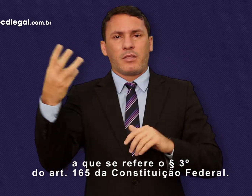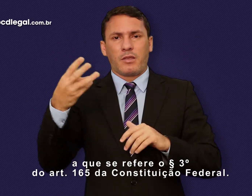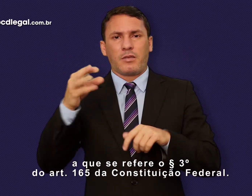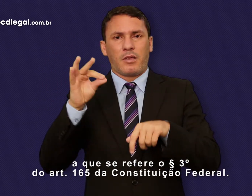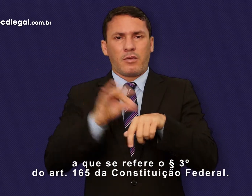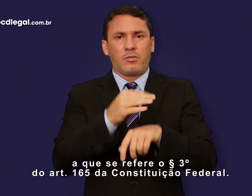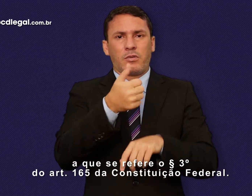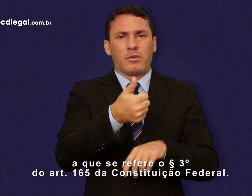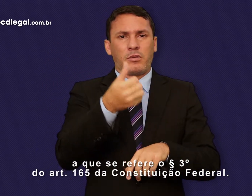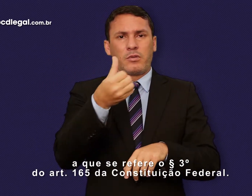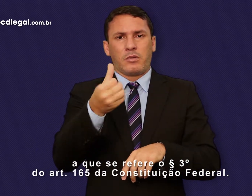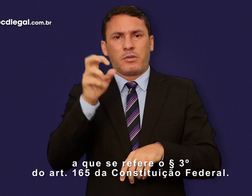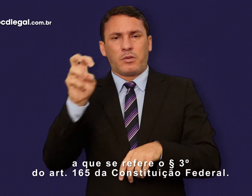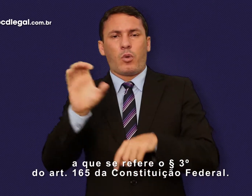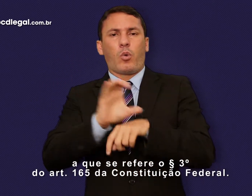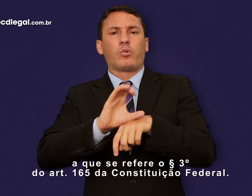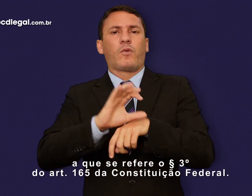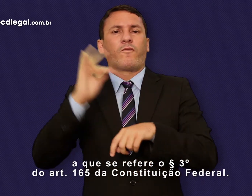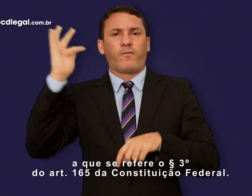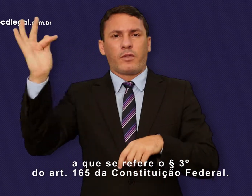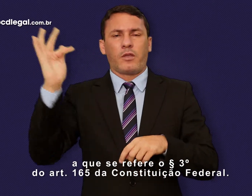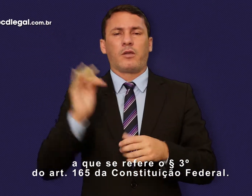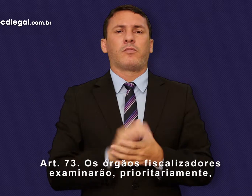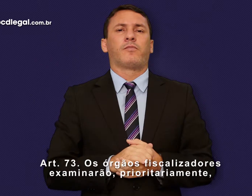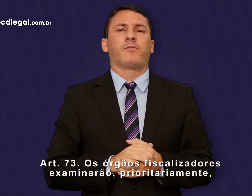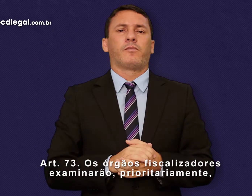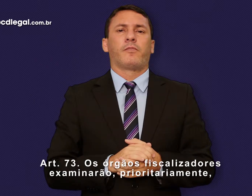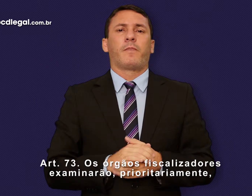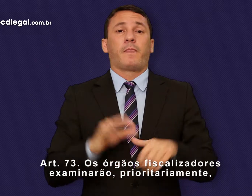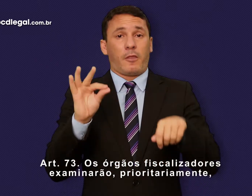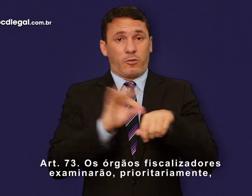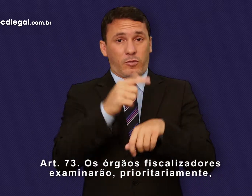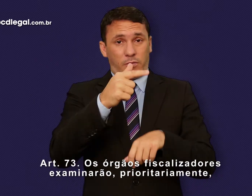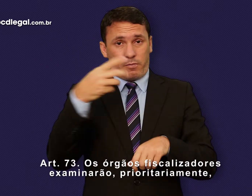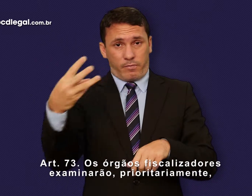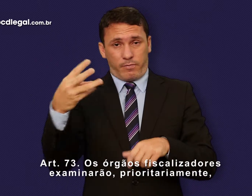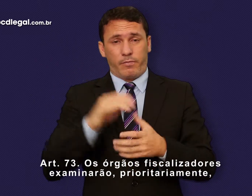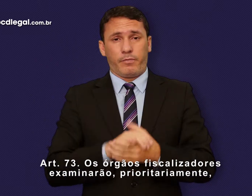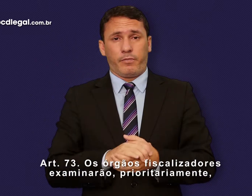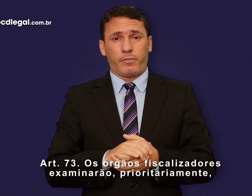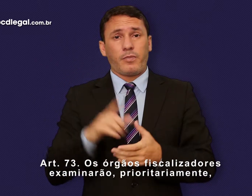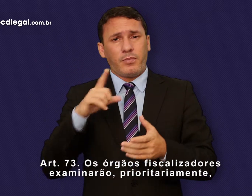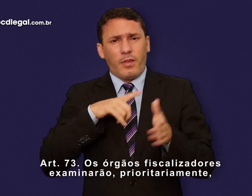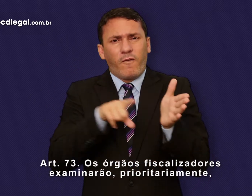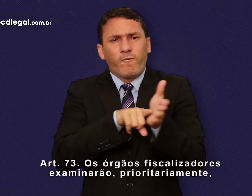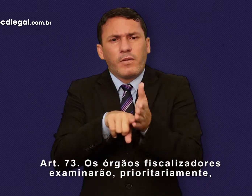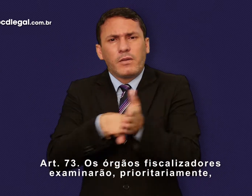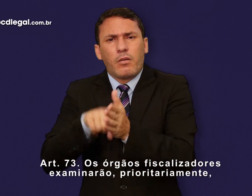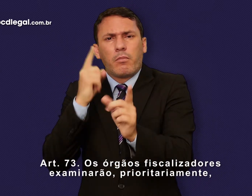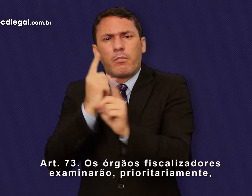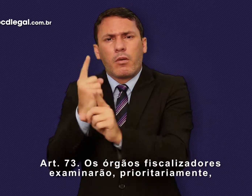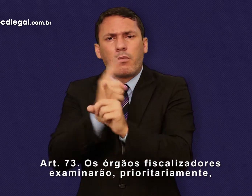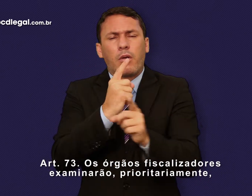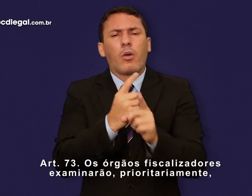artigo 165 da Constituição Federal. Artigo 73. Os órgãos fiscalizadores